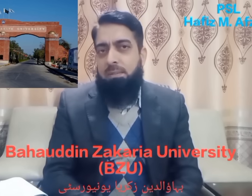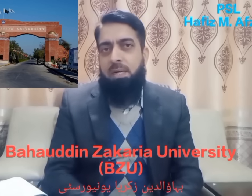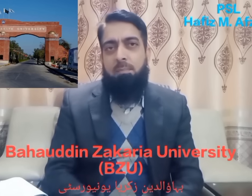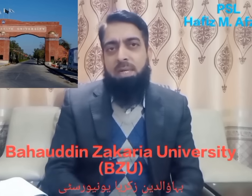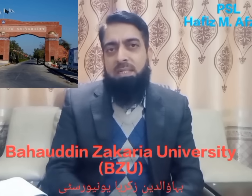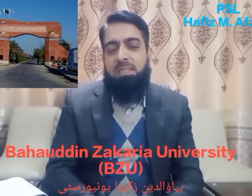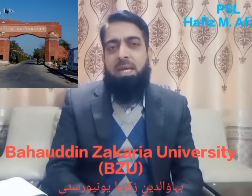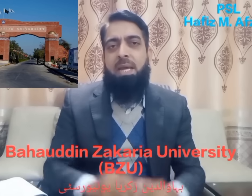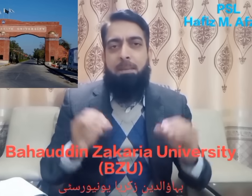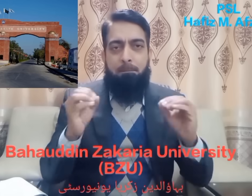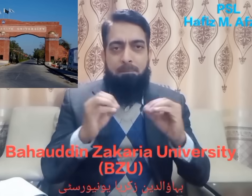शॉर्टकट नाम लिया जाता है,